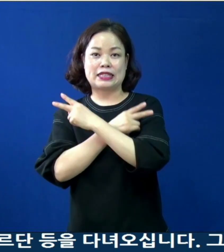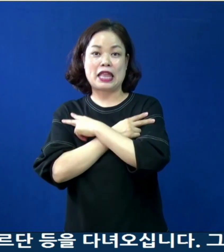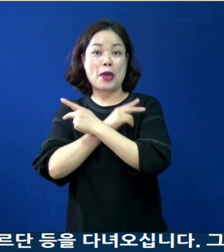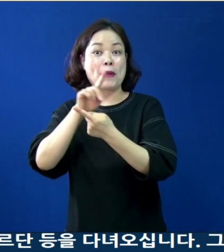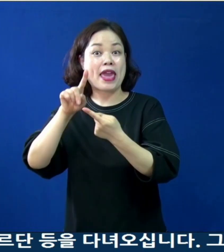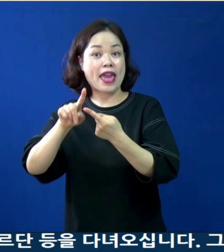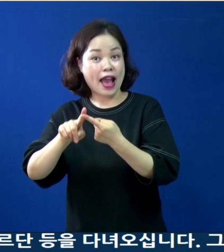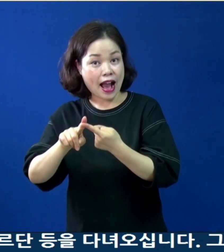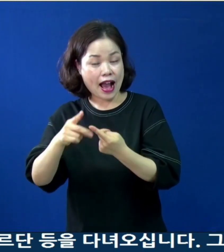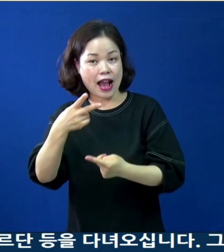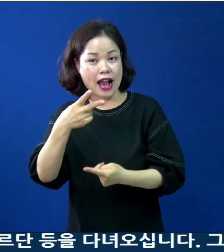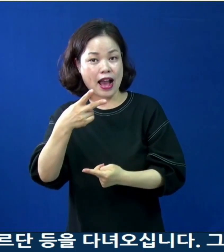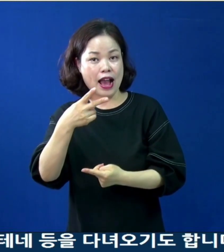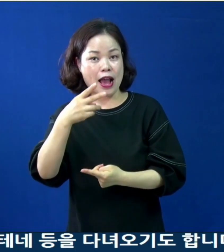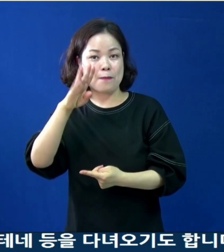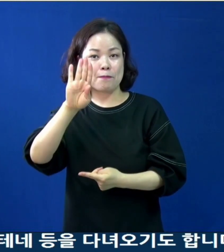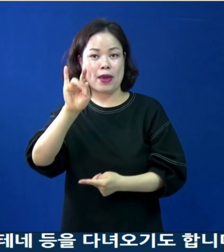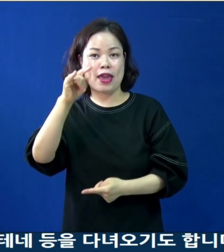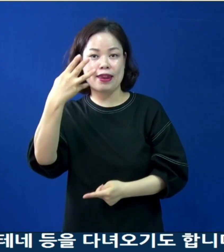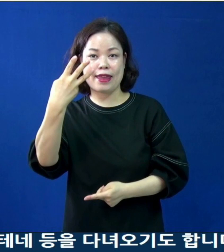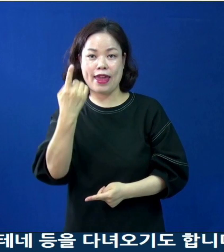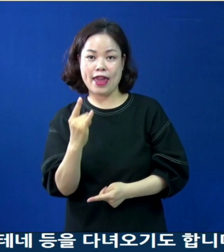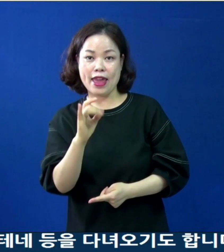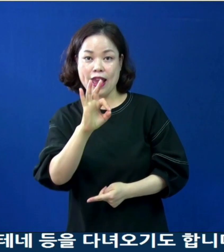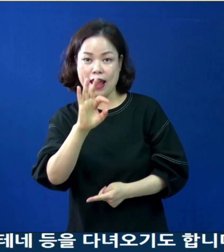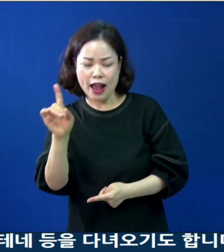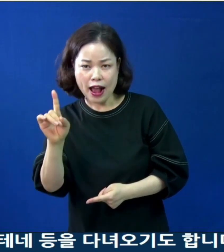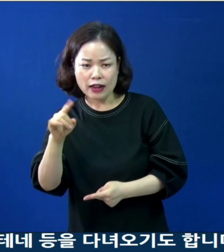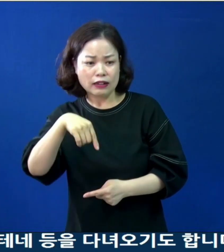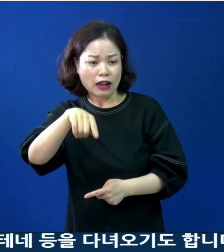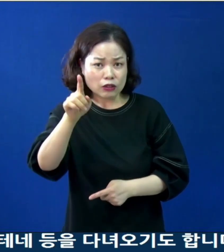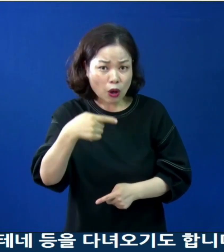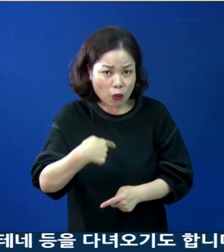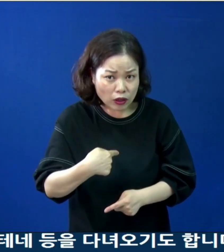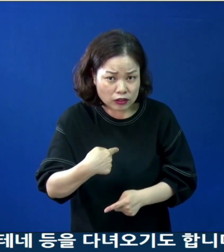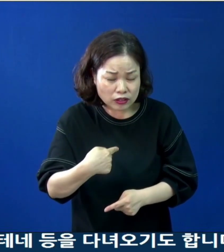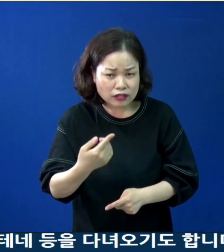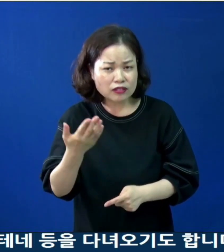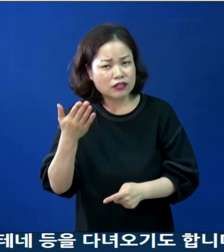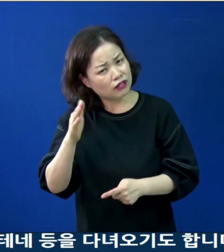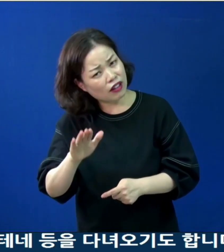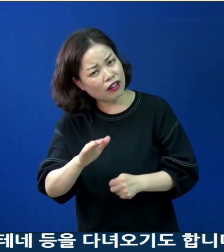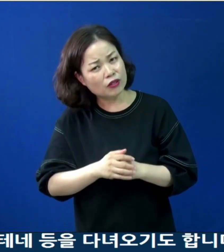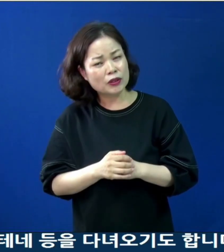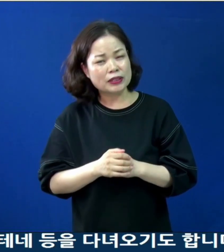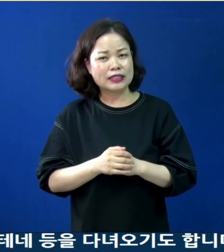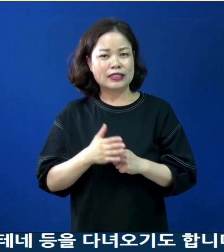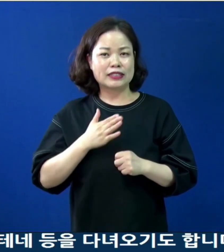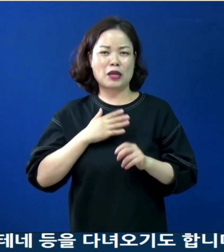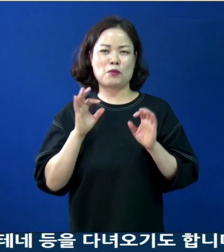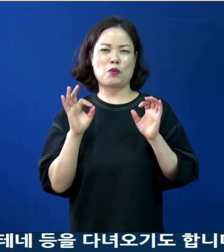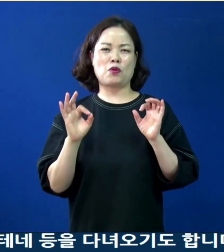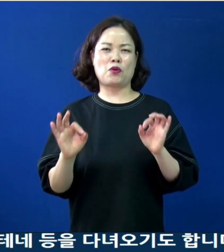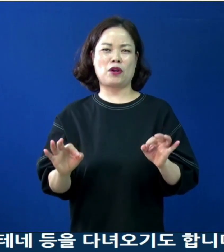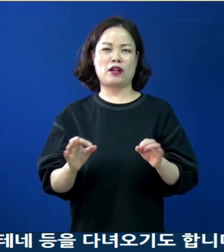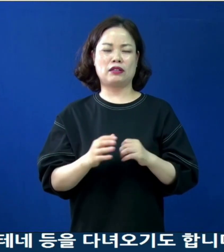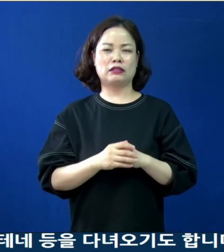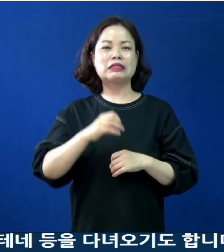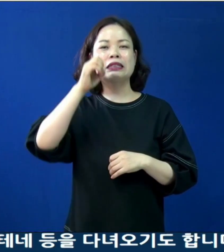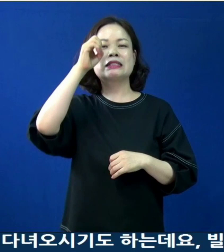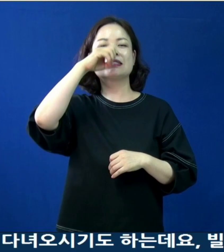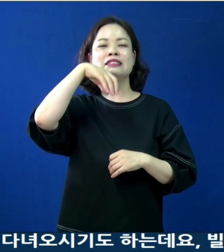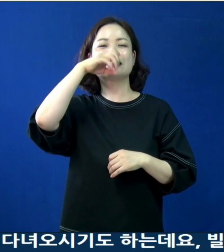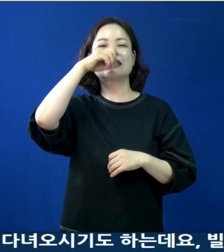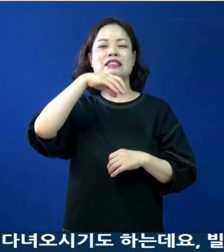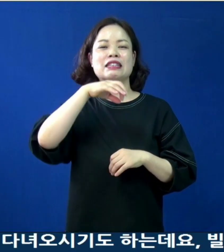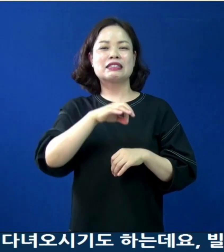됩니다. 다녀오신 분들이 계셔도 제가 보기에는 건성으로